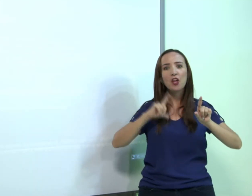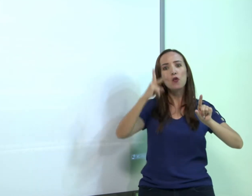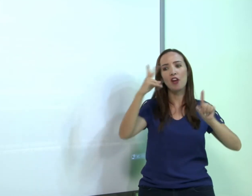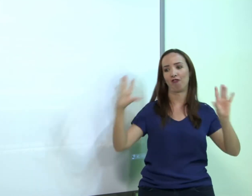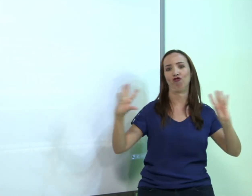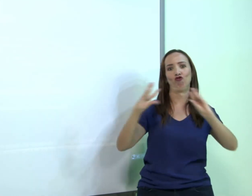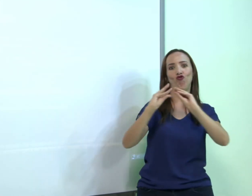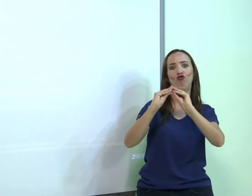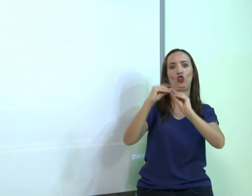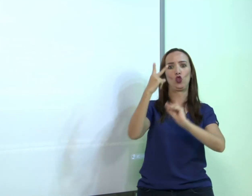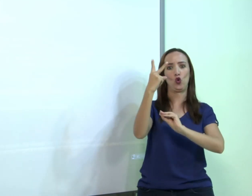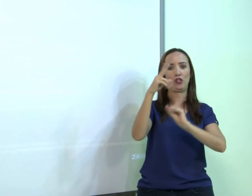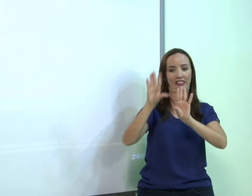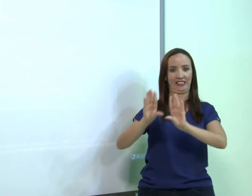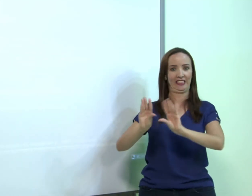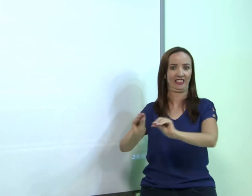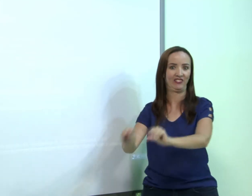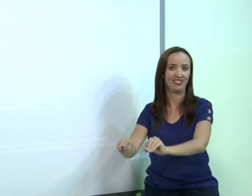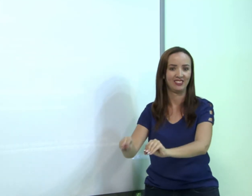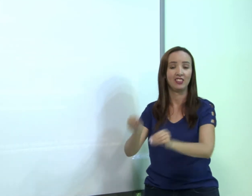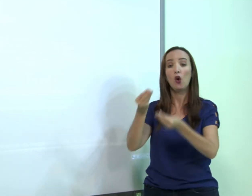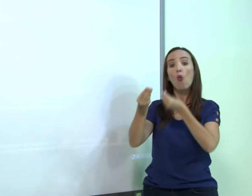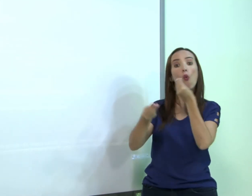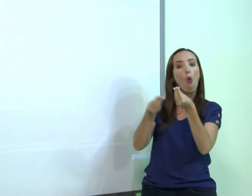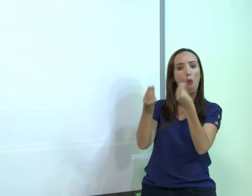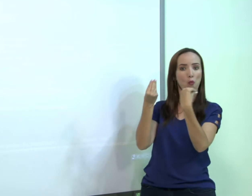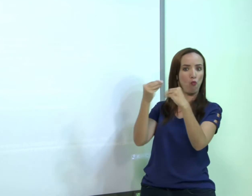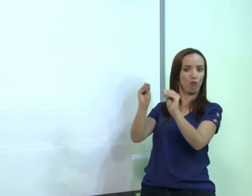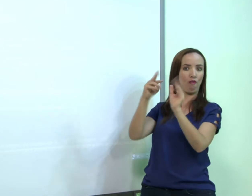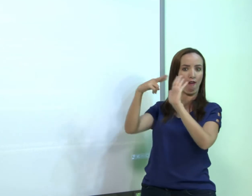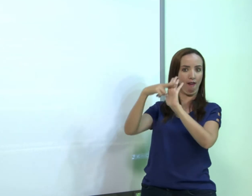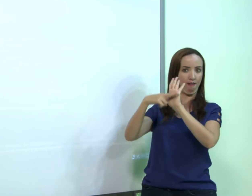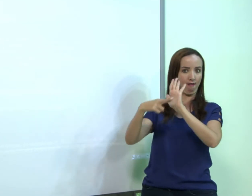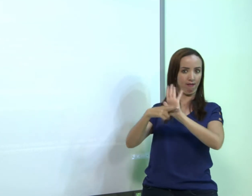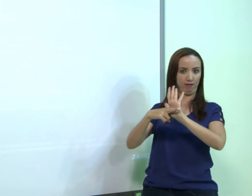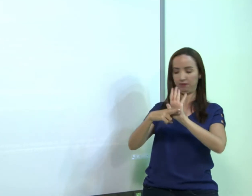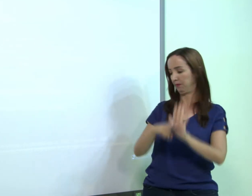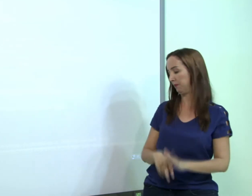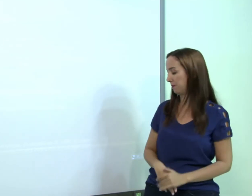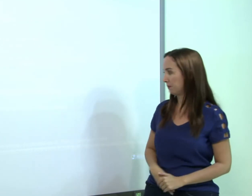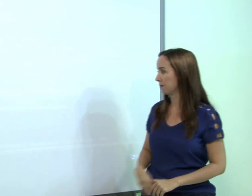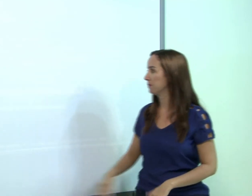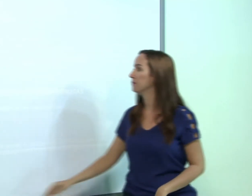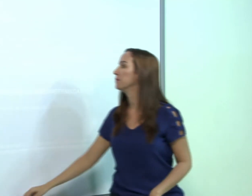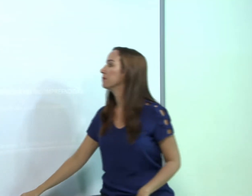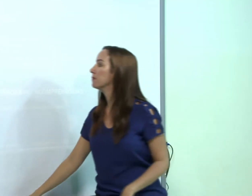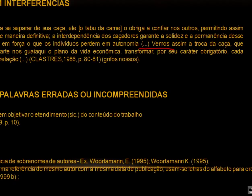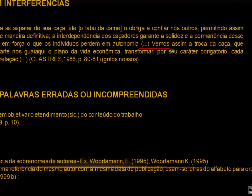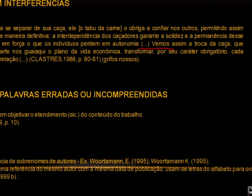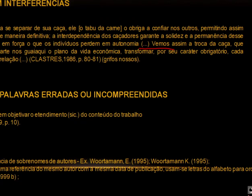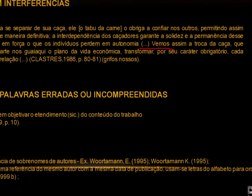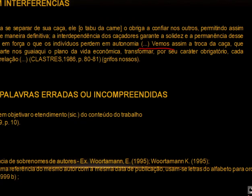Essas ideias foram vinculadas em um mesmo texto. Veja a regra.